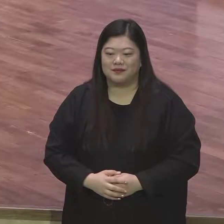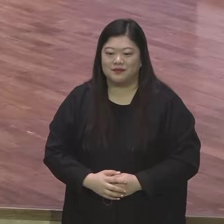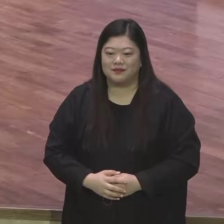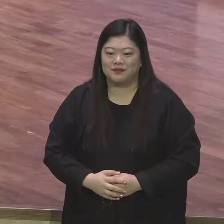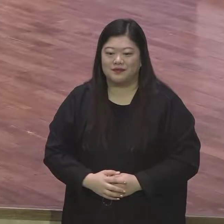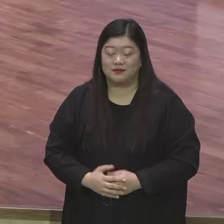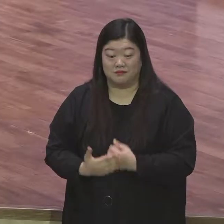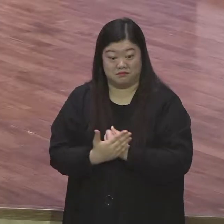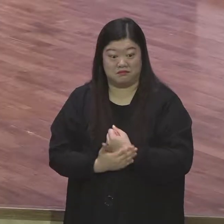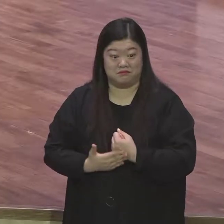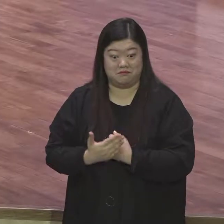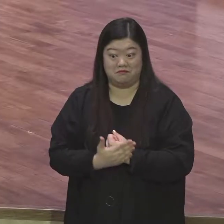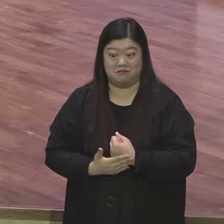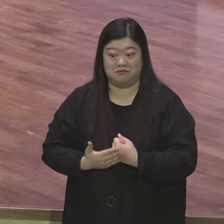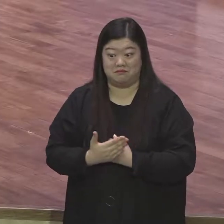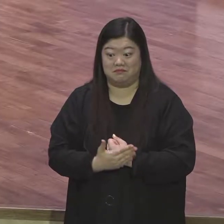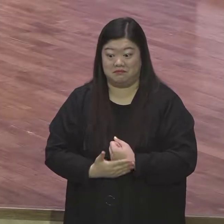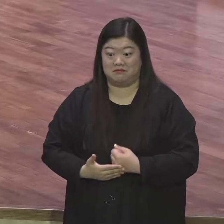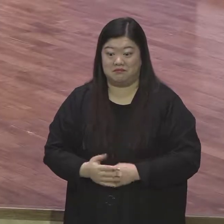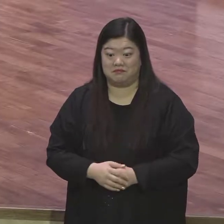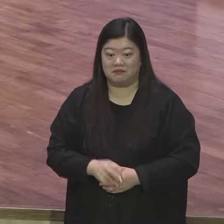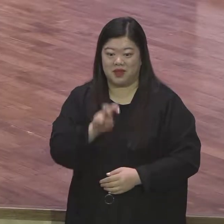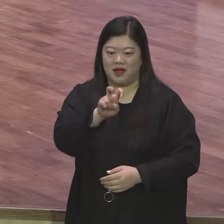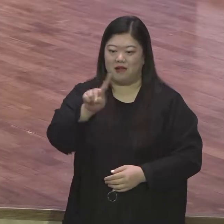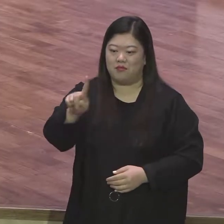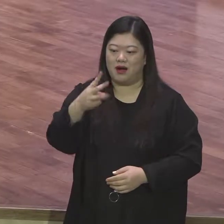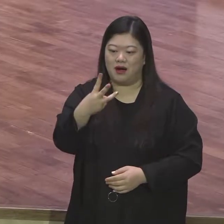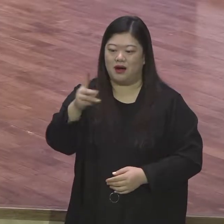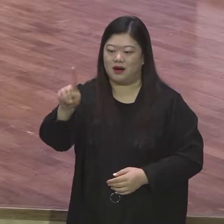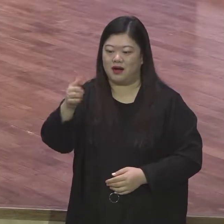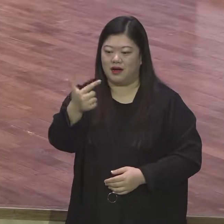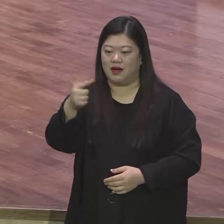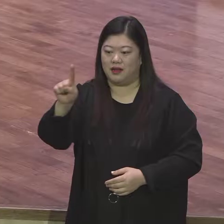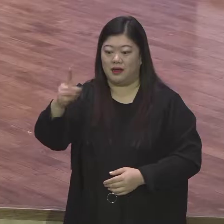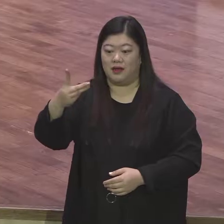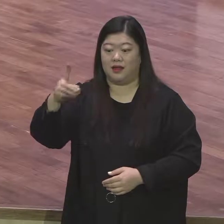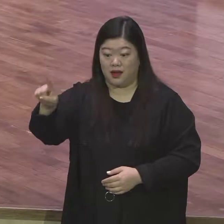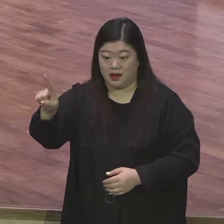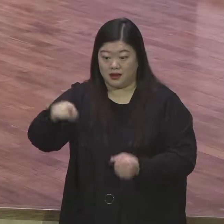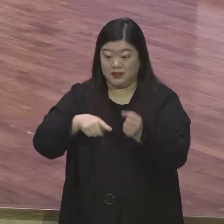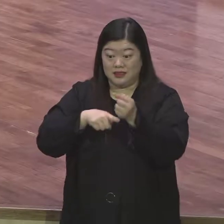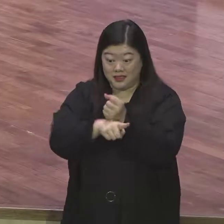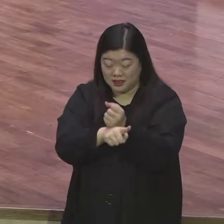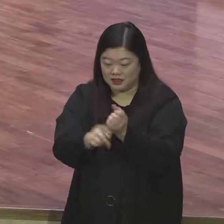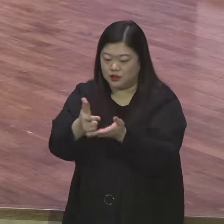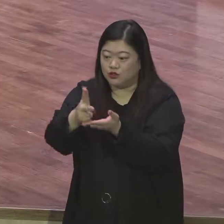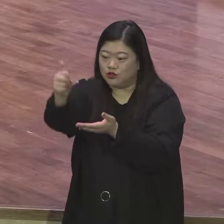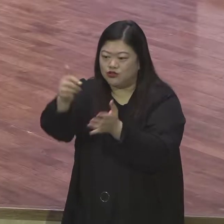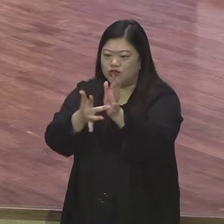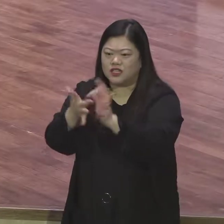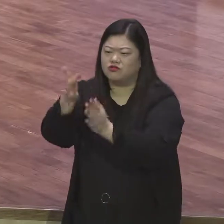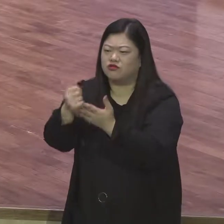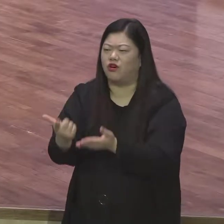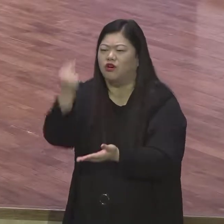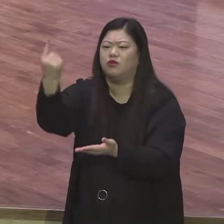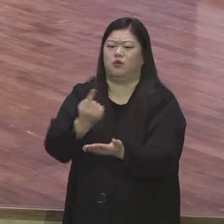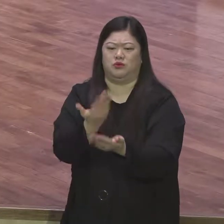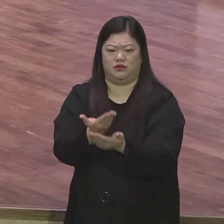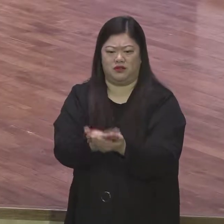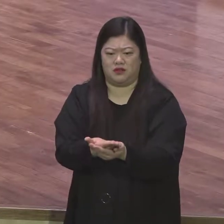아멘. 오늘 여러분 찬양했습니다. 마라나타 주 예수여 어서 오시옵소서. 예수님